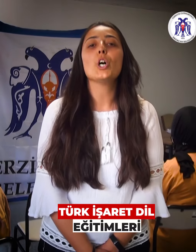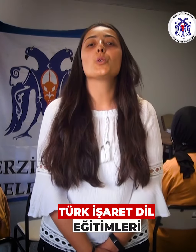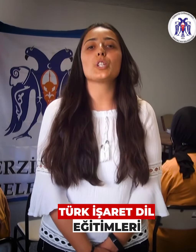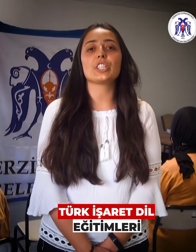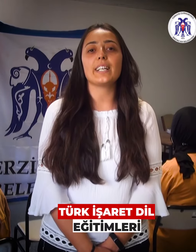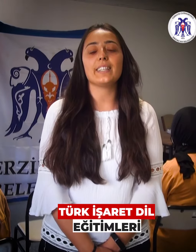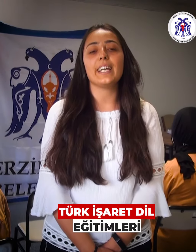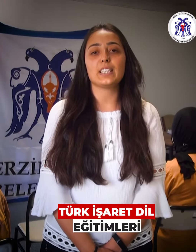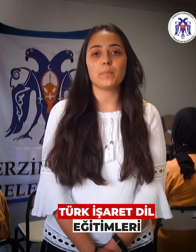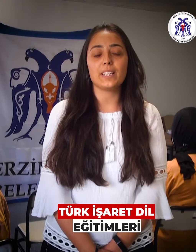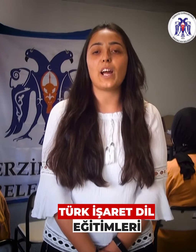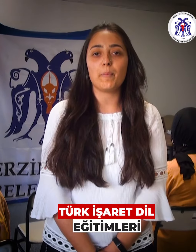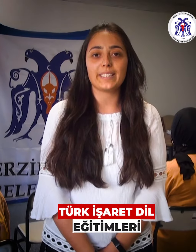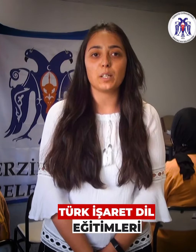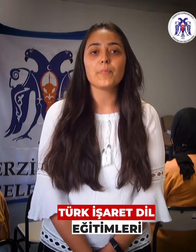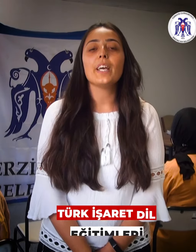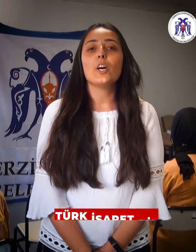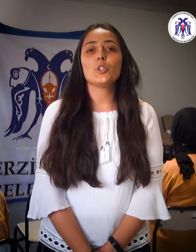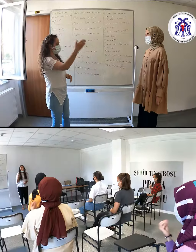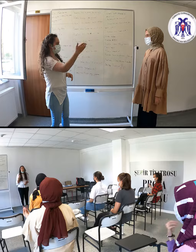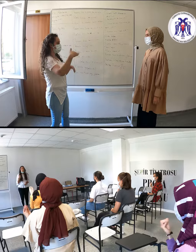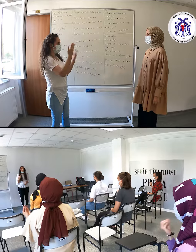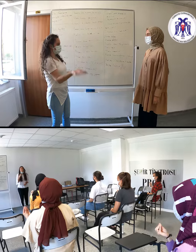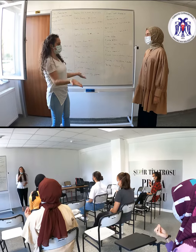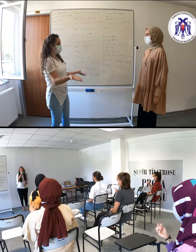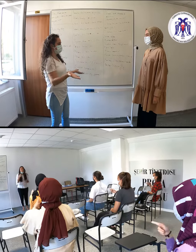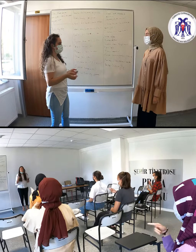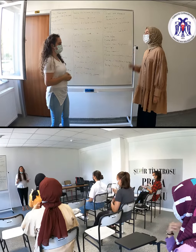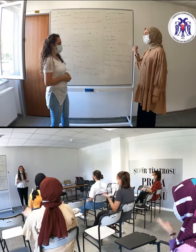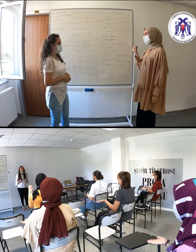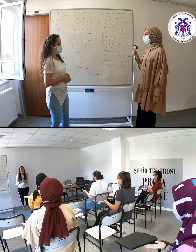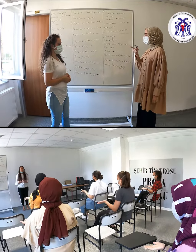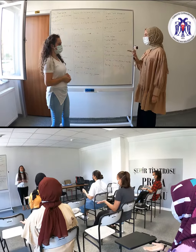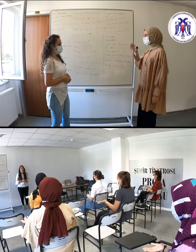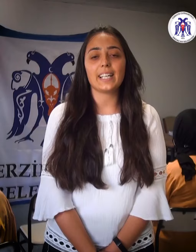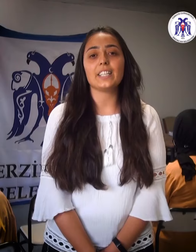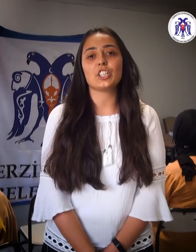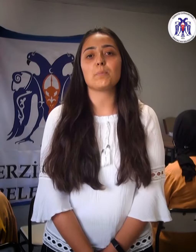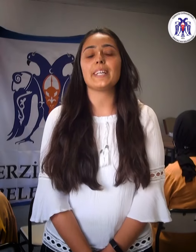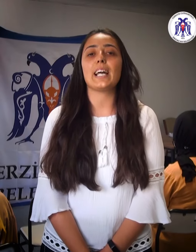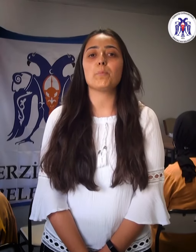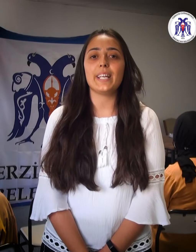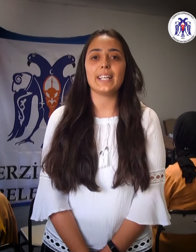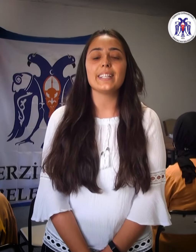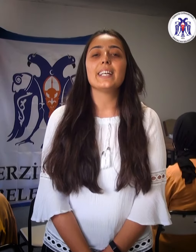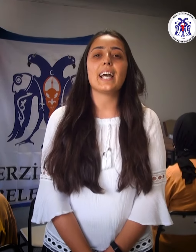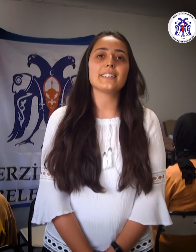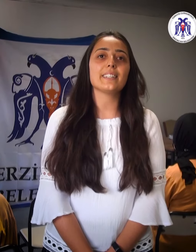Türk İşaret Dili eğitimlerini vermekteyim. Öncelikle Türk İşaret Dili denilince aklımıza gelen işitme engelli bireylerin kendi